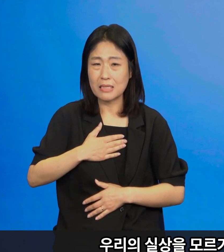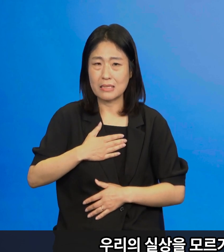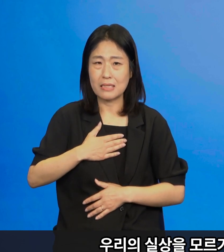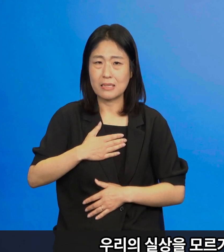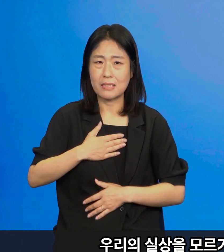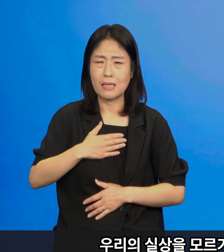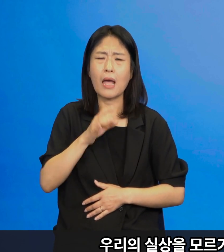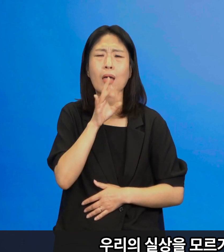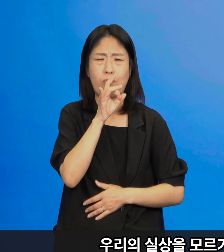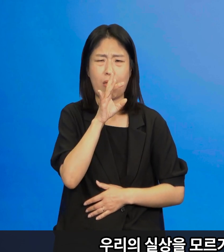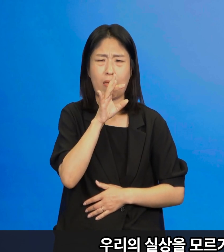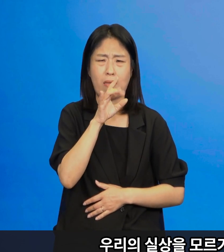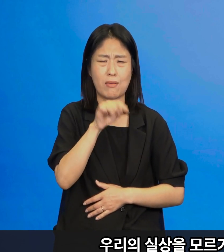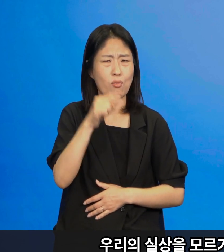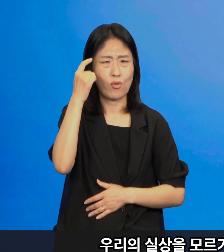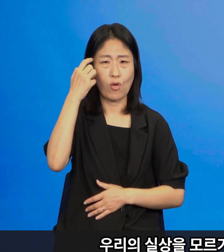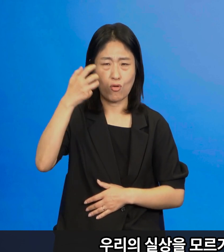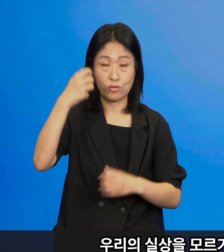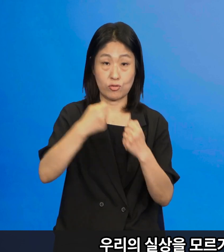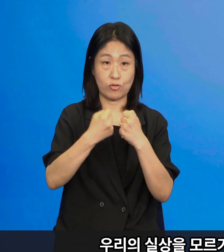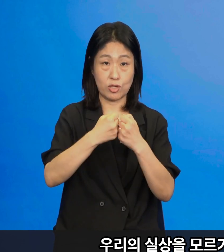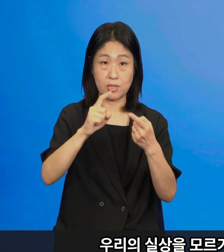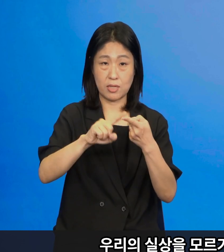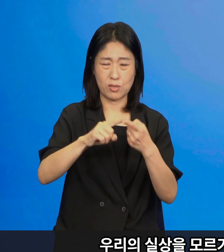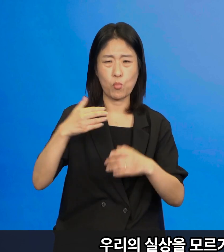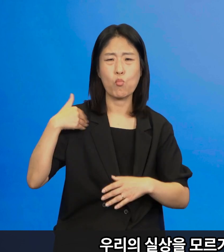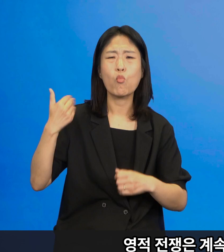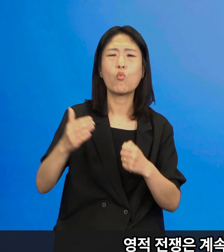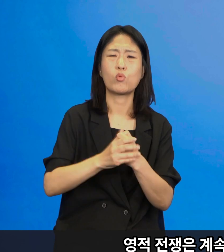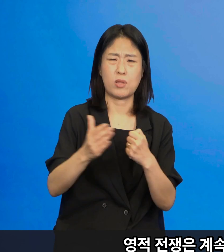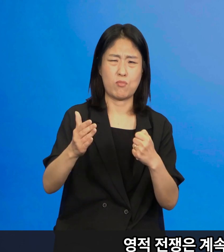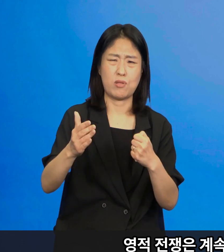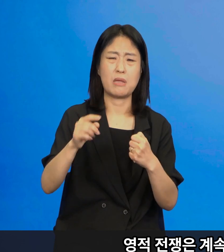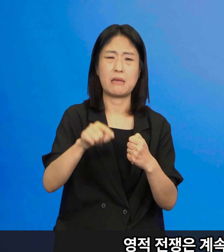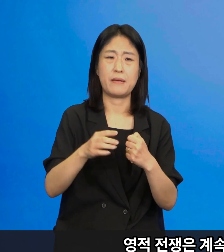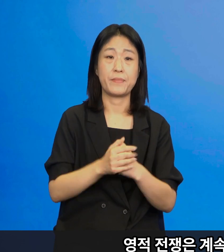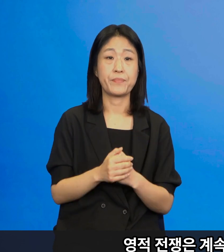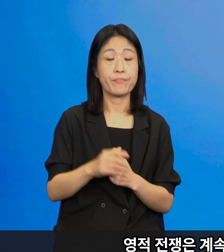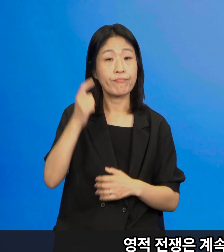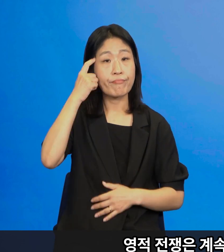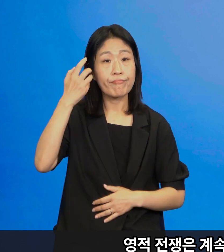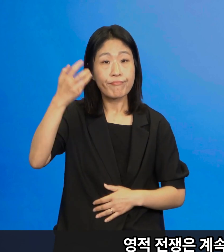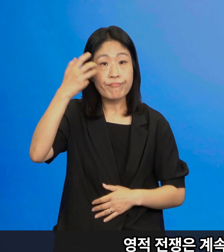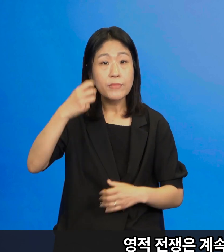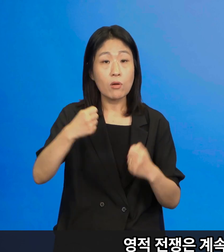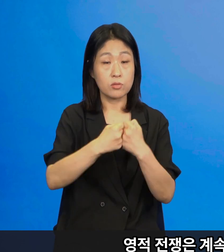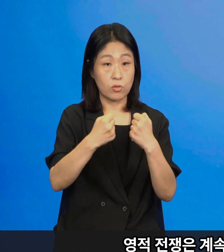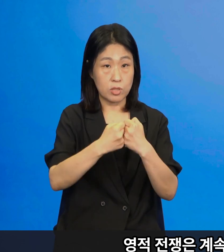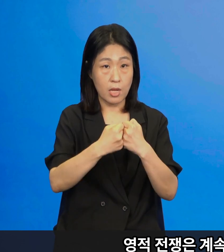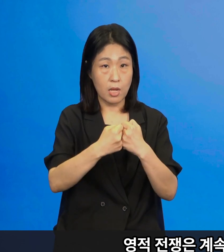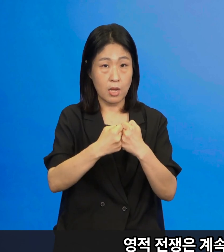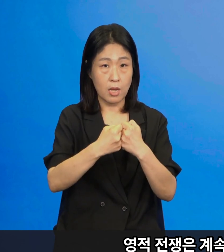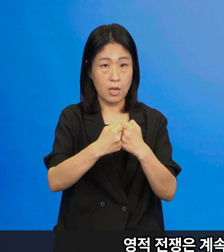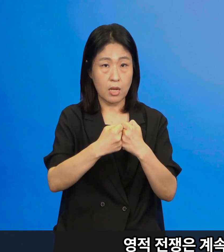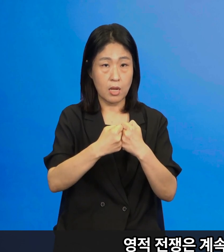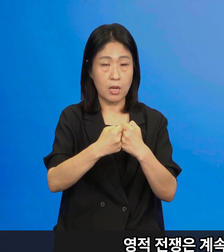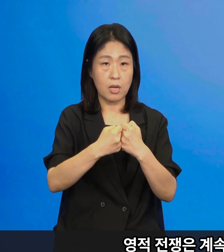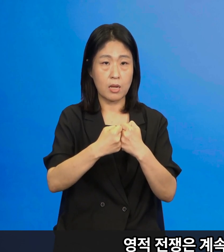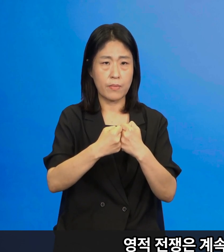모르고 우리의 실상을 모르기 때문에 하는 이야기예요. 영적 전쟁은요, 계속 할 수밖에 없는 것이,